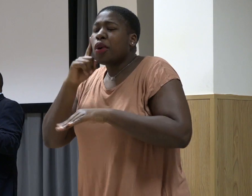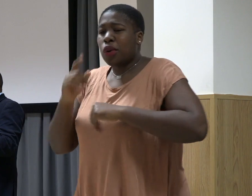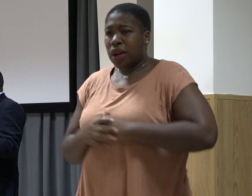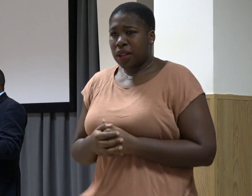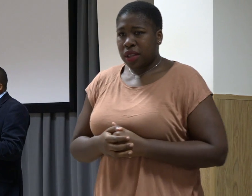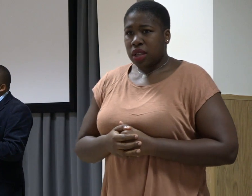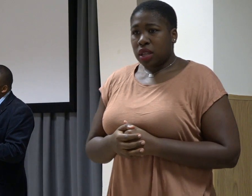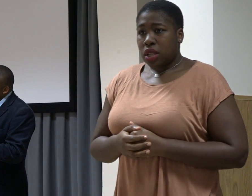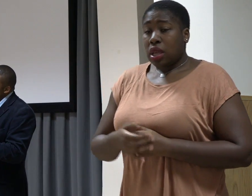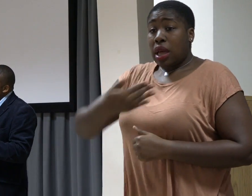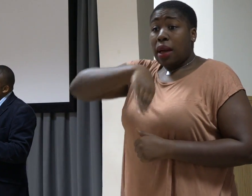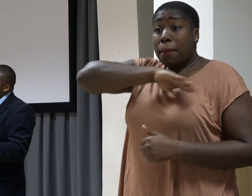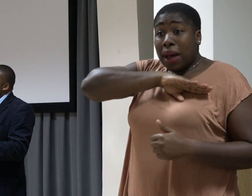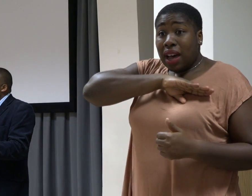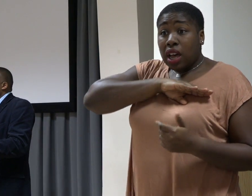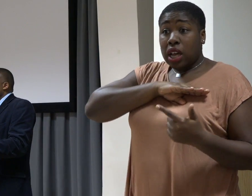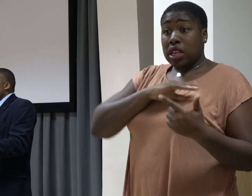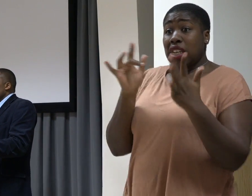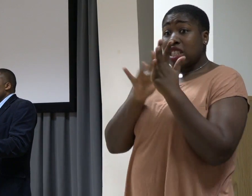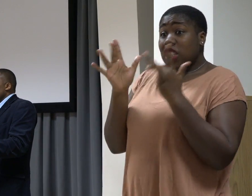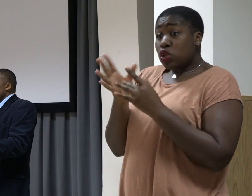après embaumement et enterrement.